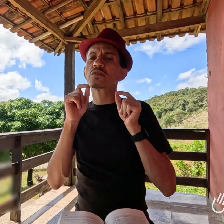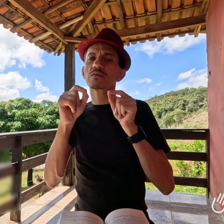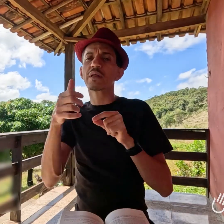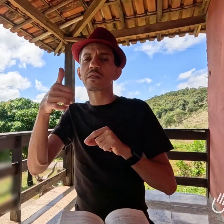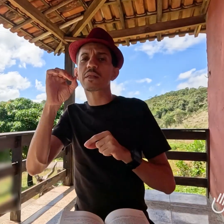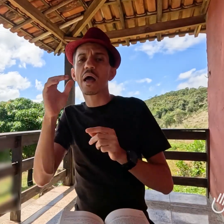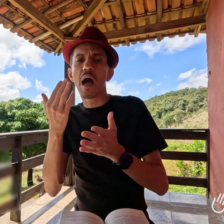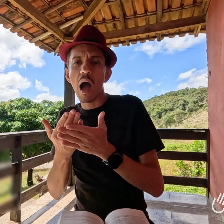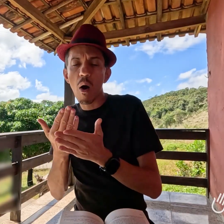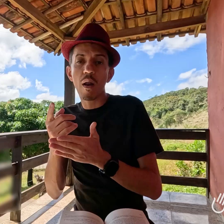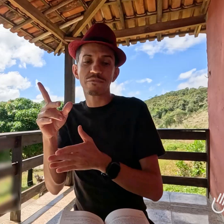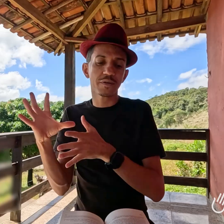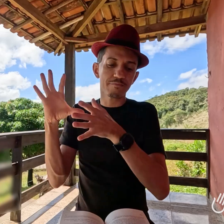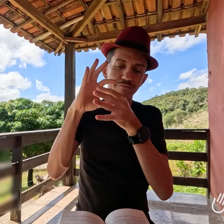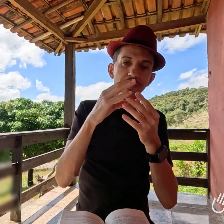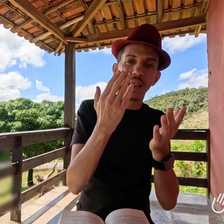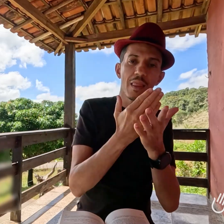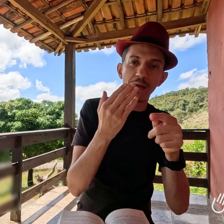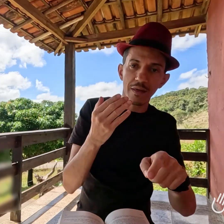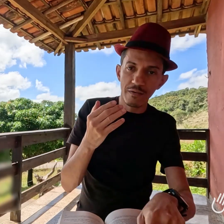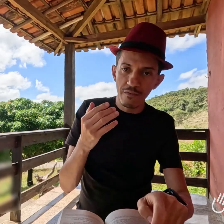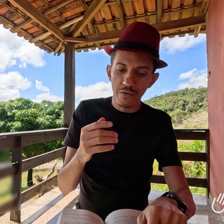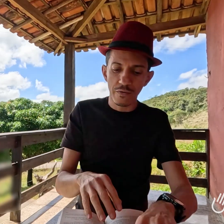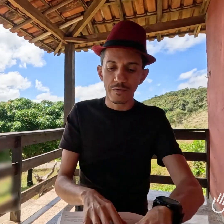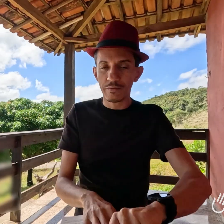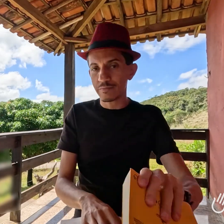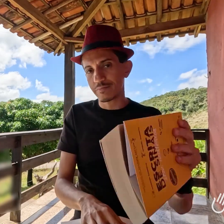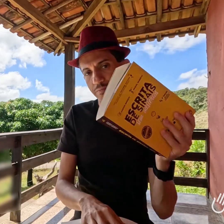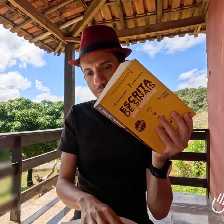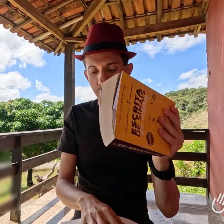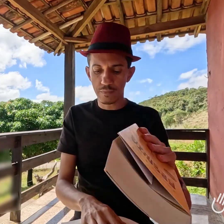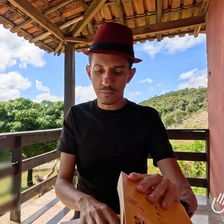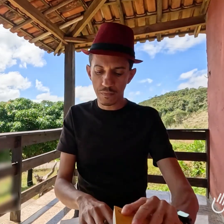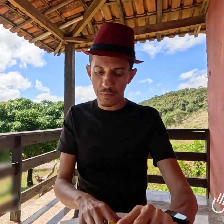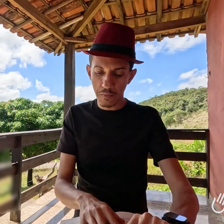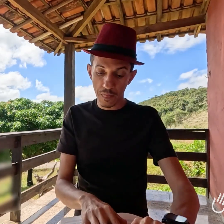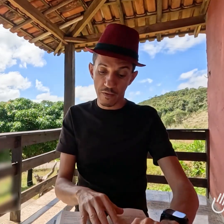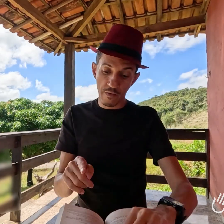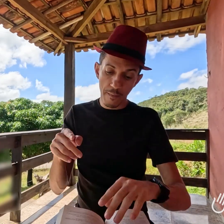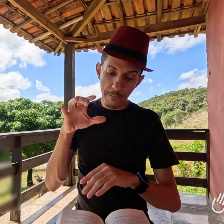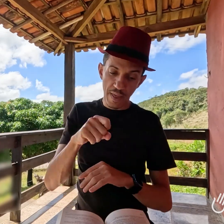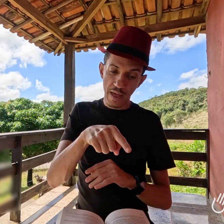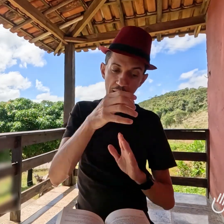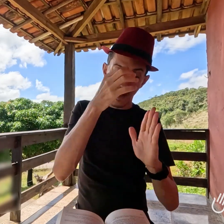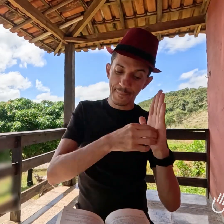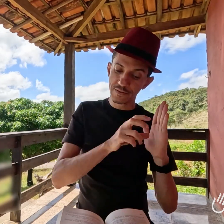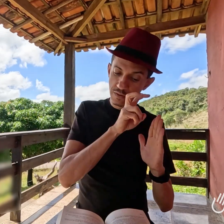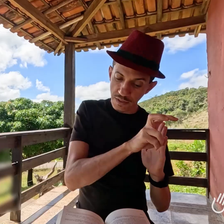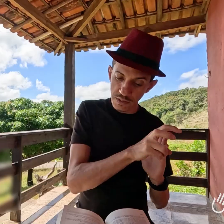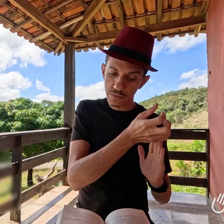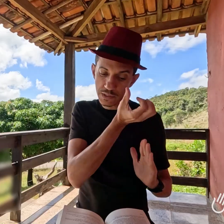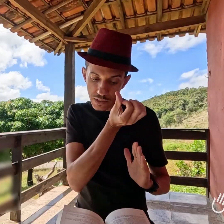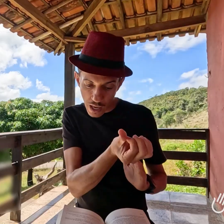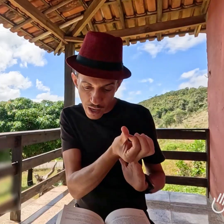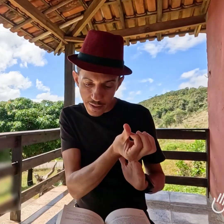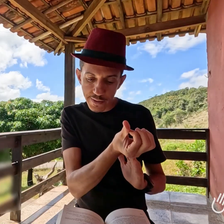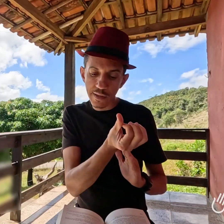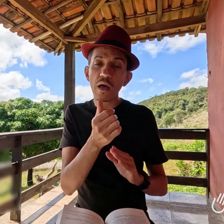esse método na prática. Então, em cada aula, o que você vai fazer, como você vai fazer. Tem a indicação também de numeração de páginas, do Escrita de Sinais